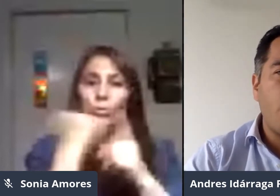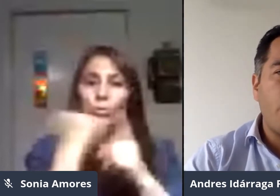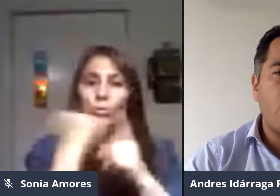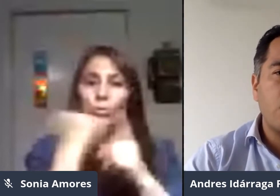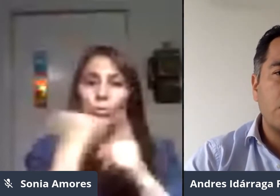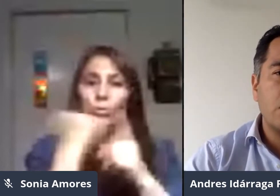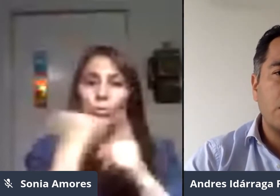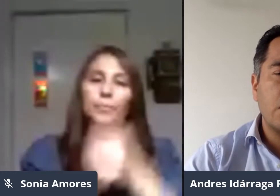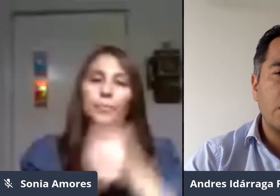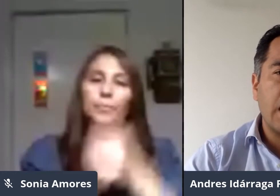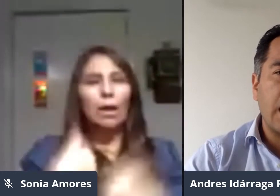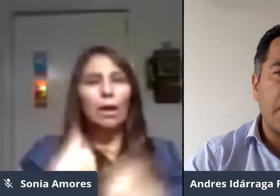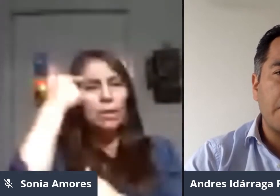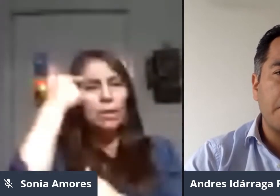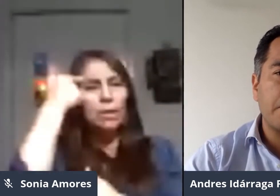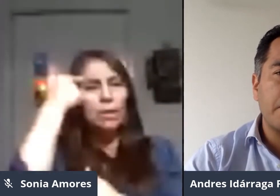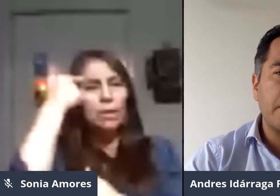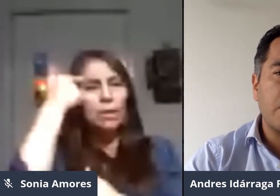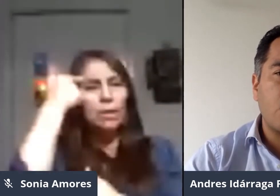en